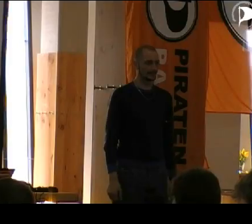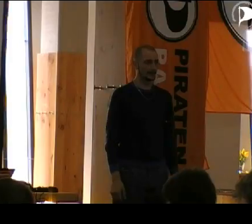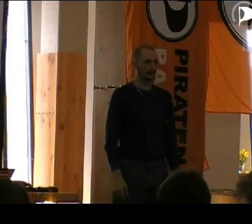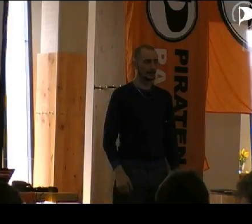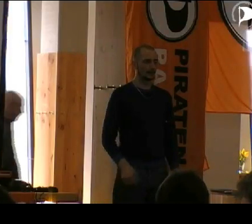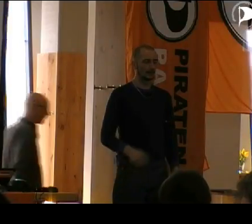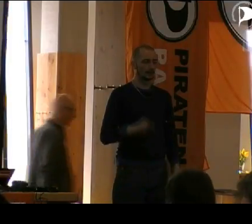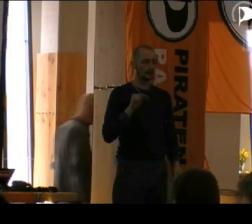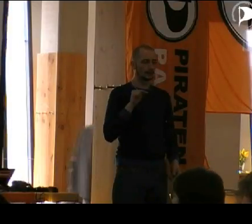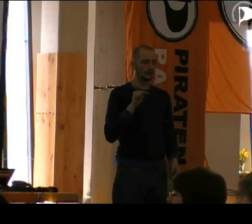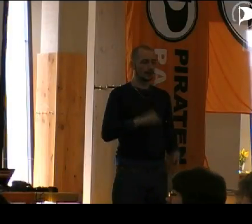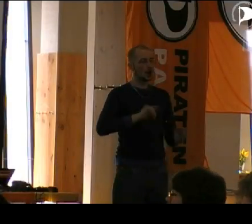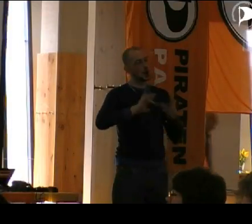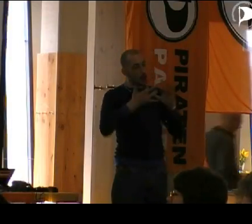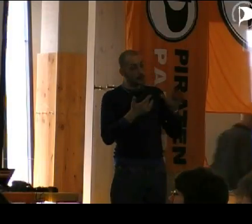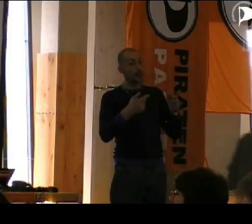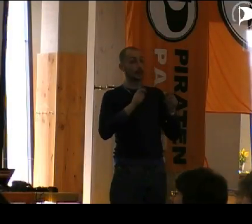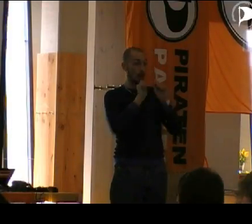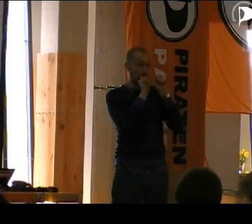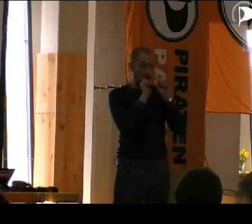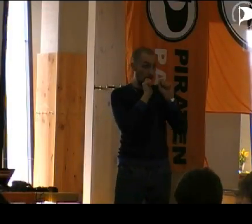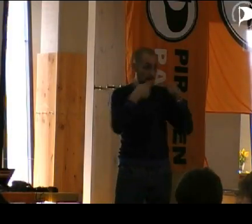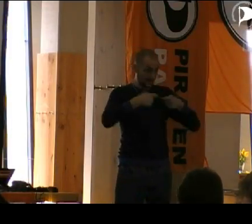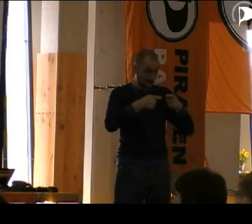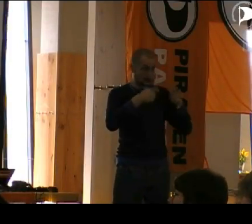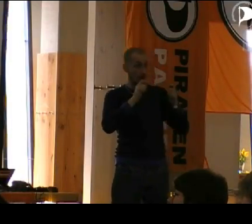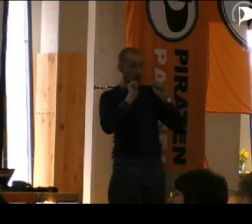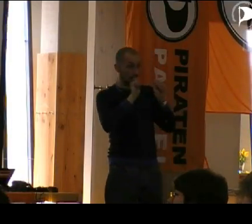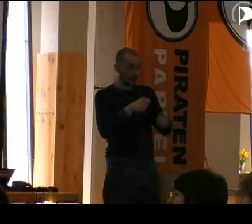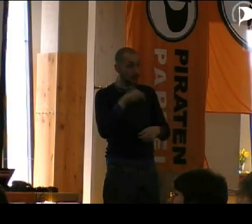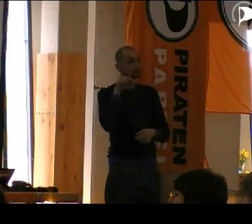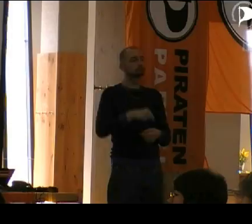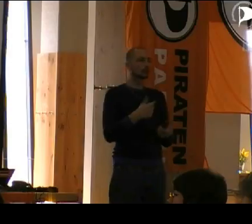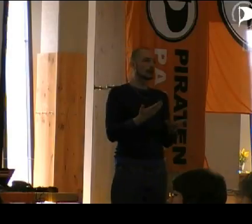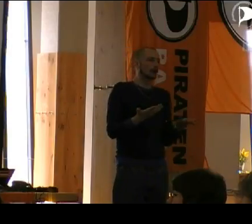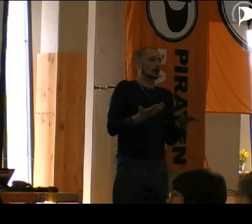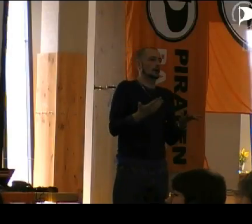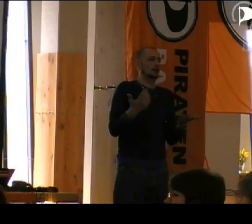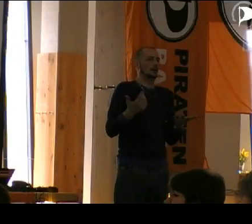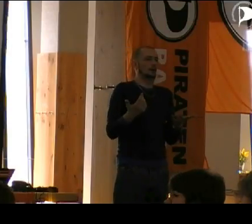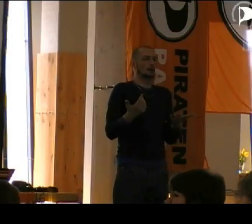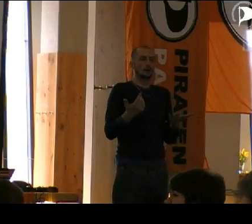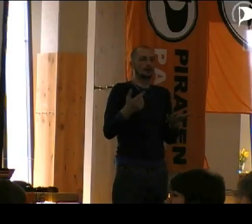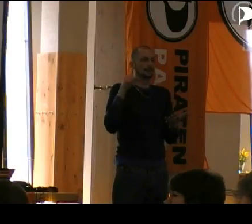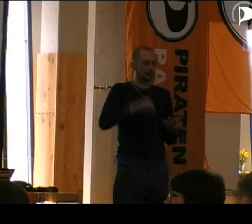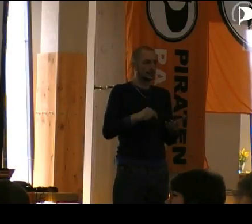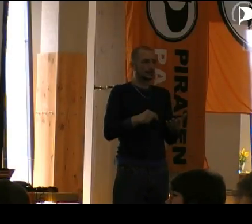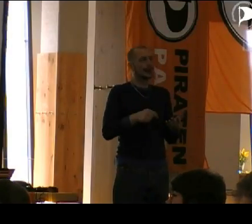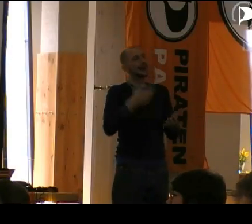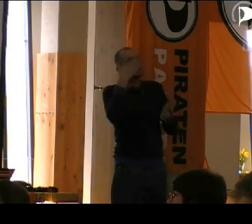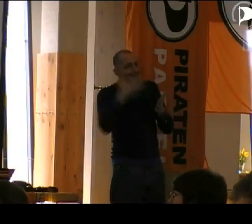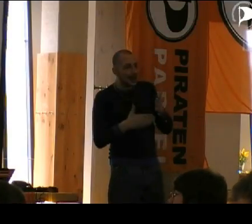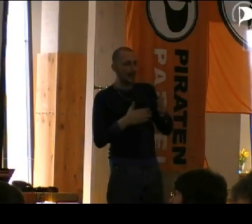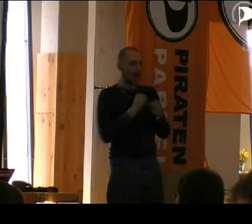die tage es dahingehend ganz geschickt weil sie ja automatisch zumindest auf die bezirke vertrag oder ein automatisch